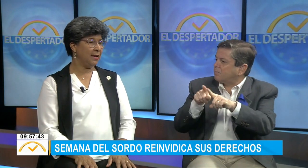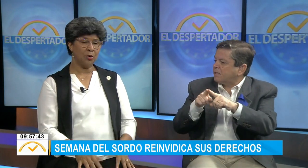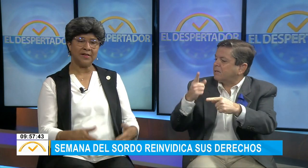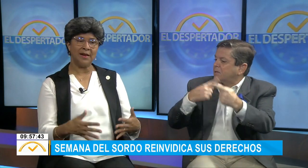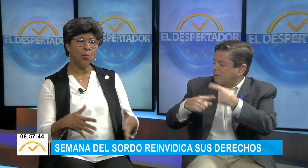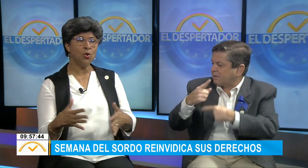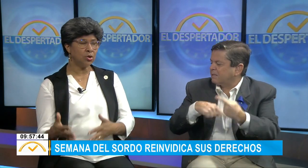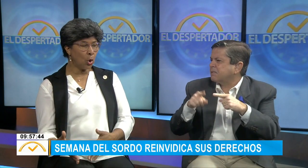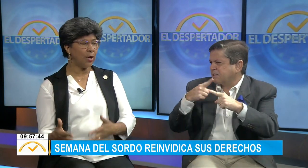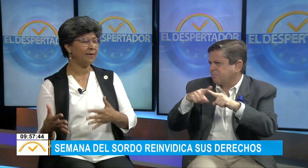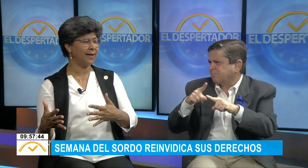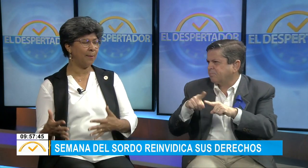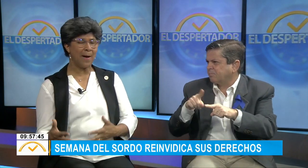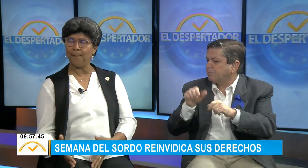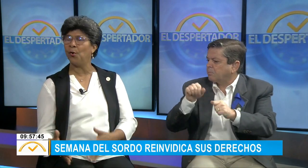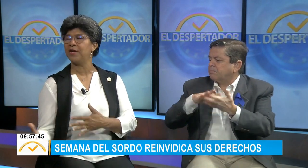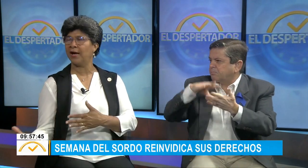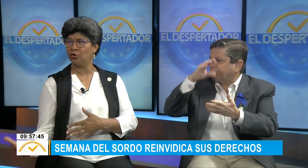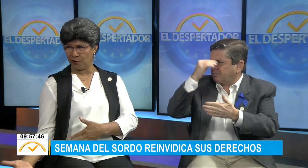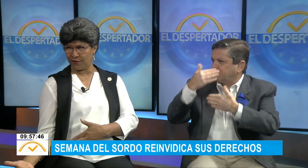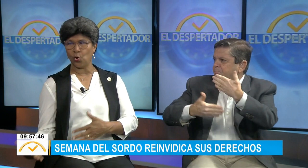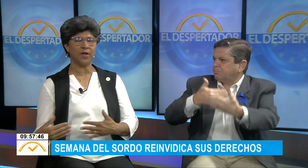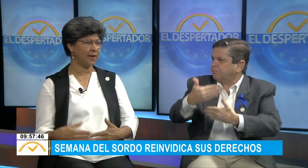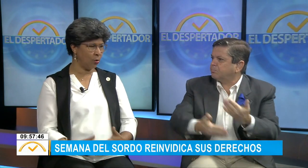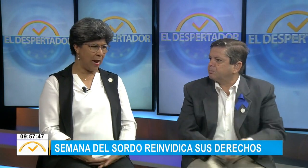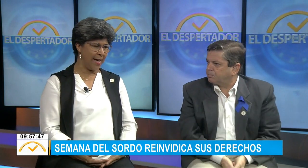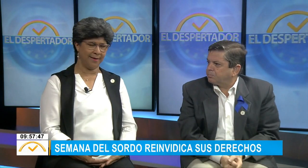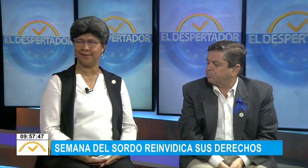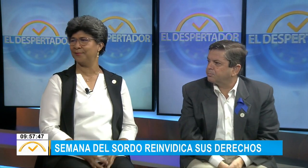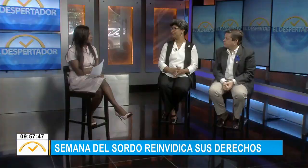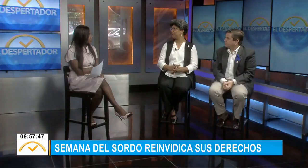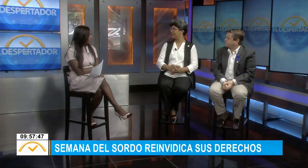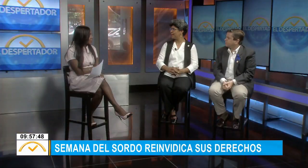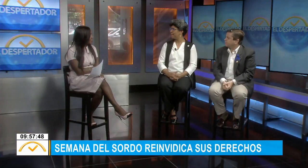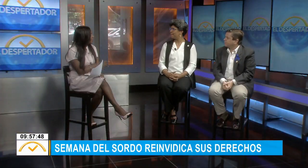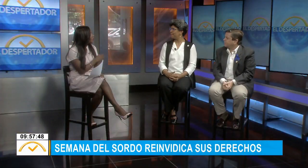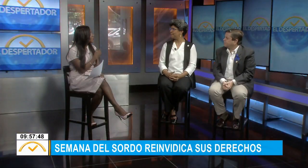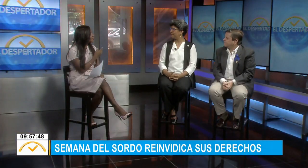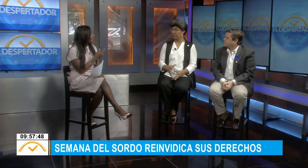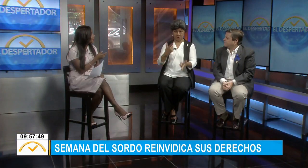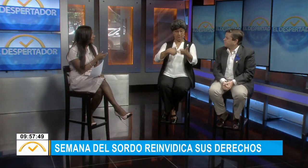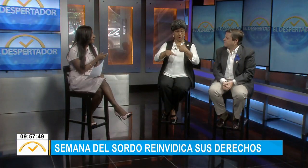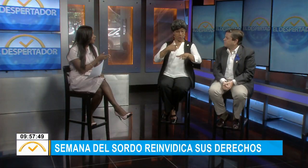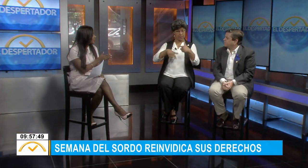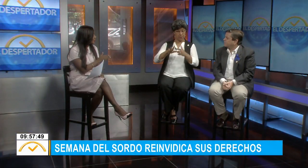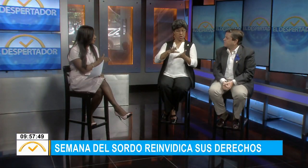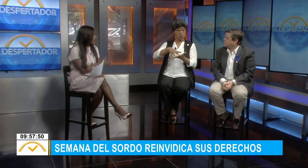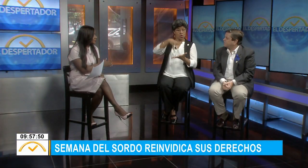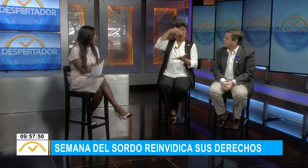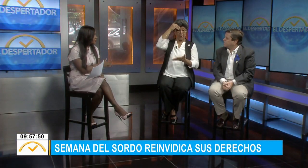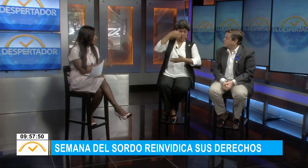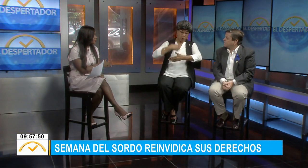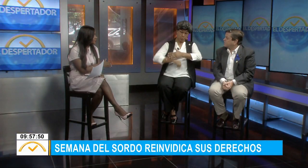porque tenemos monitores que apoyan a los profesores regulares. ¿Y el lenguaje se aprende o desde que nace una persona